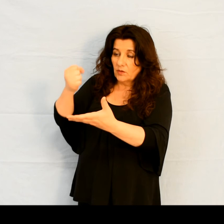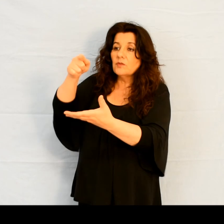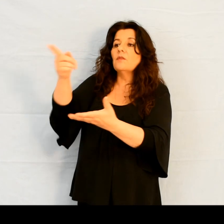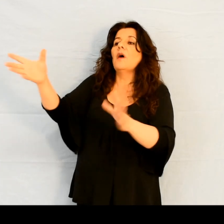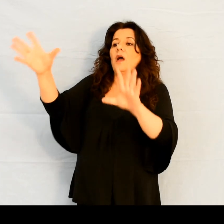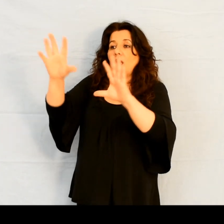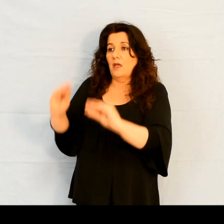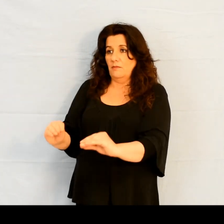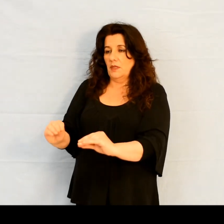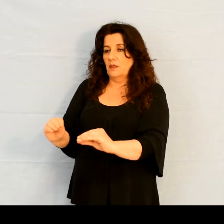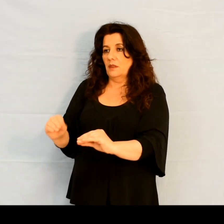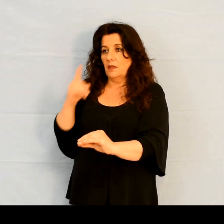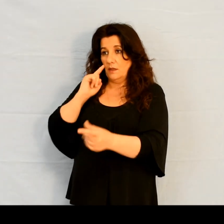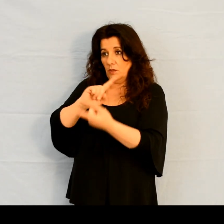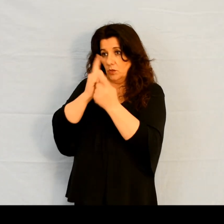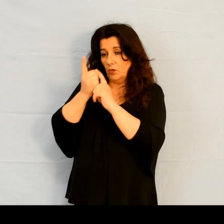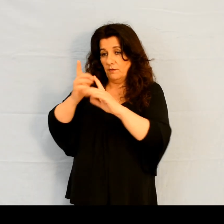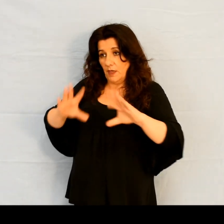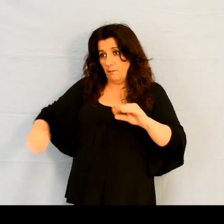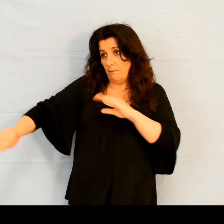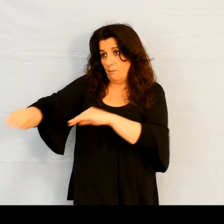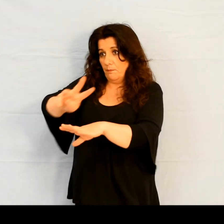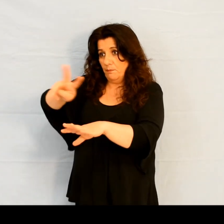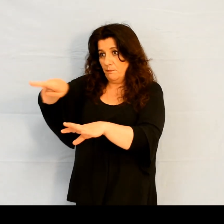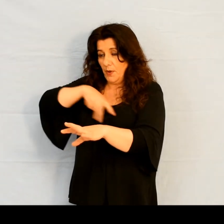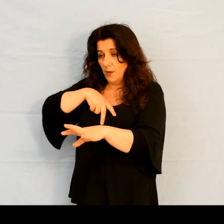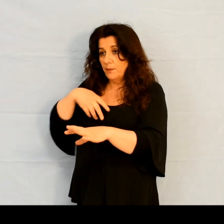vous serez mon peuple et moi, je serai votre Dieu.